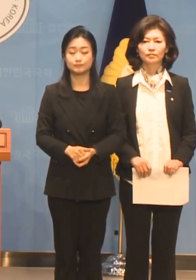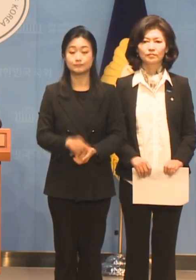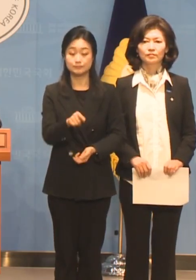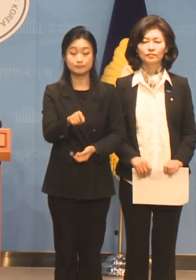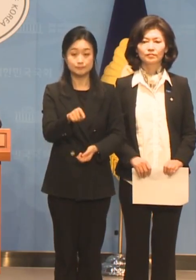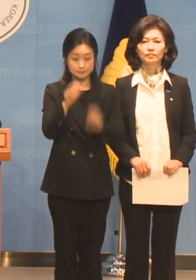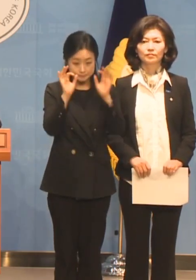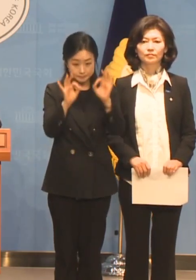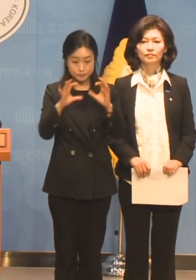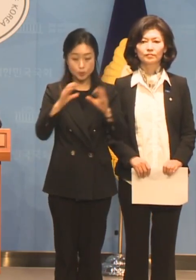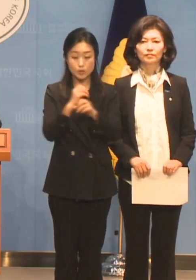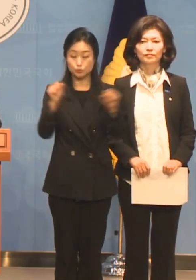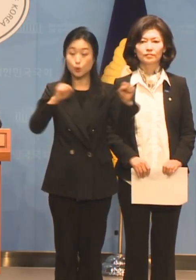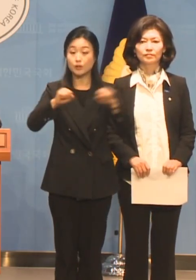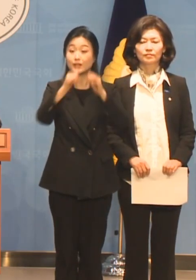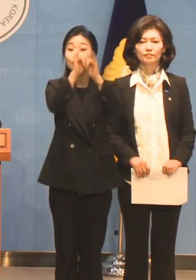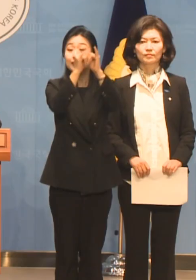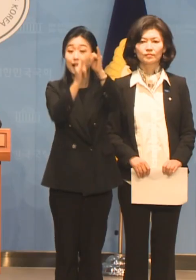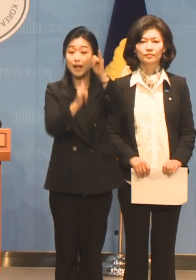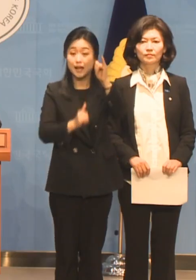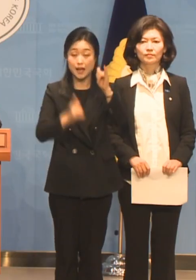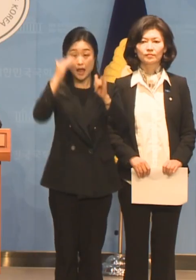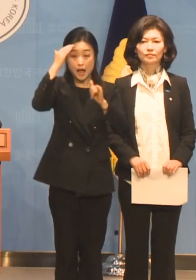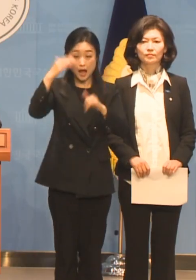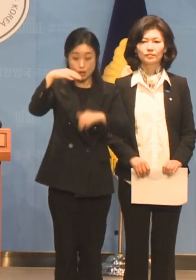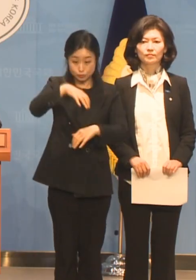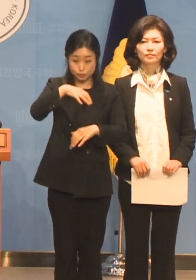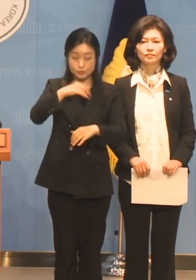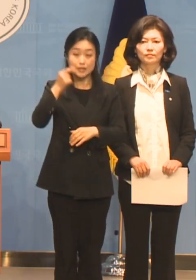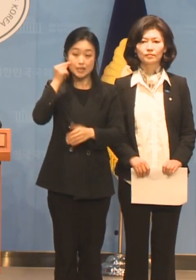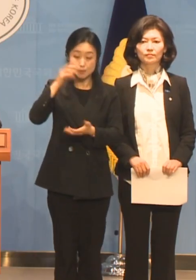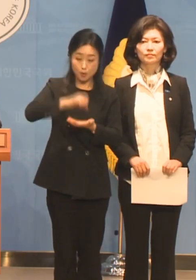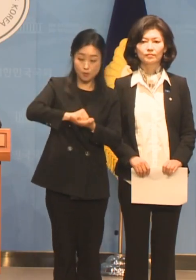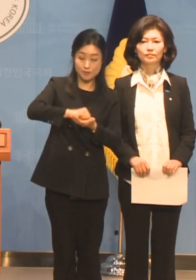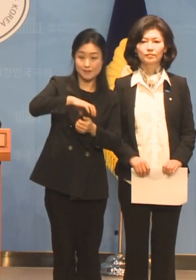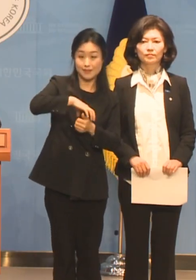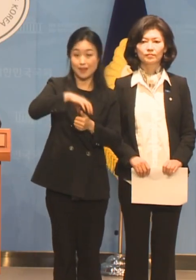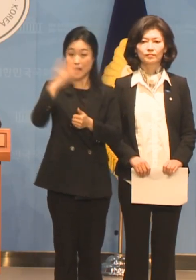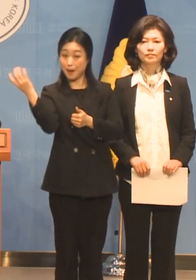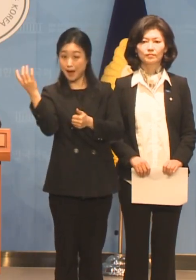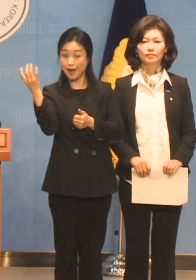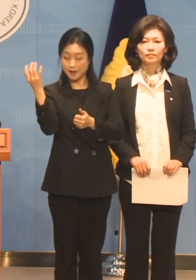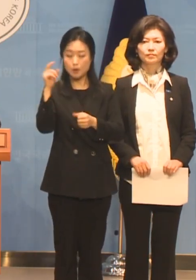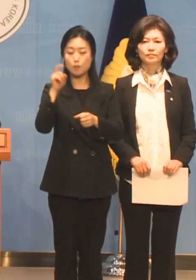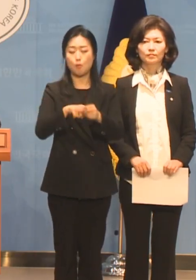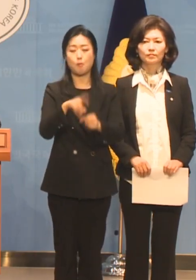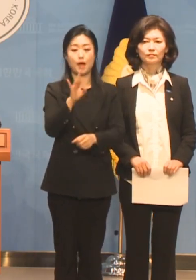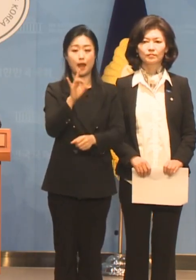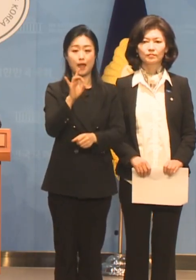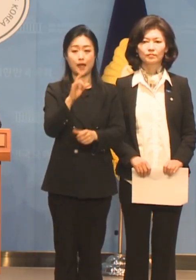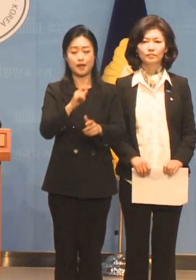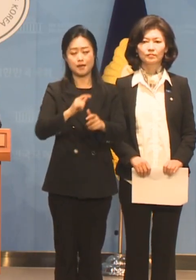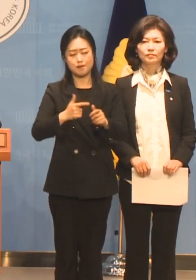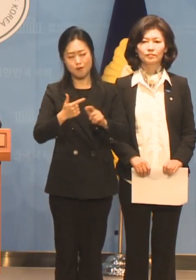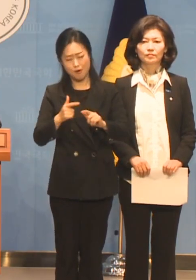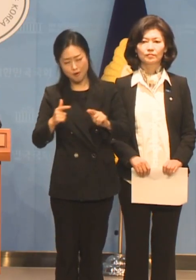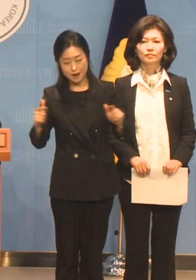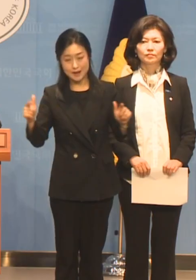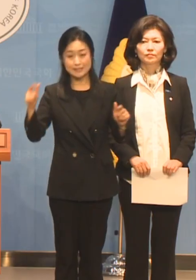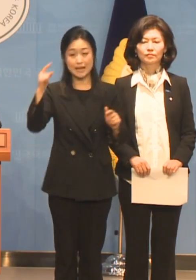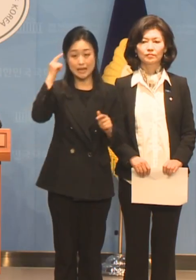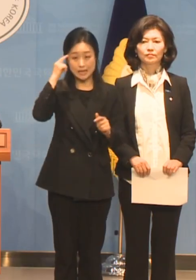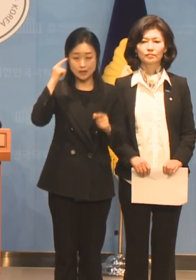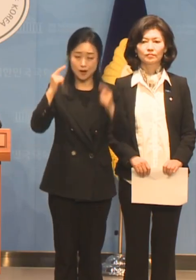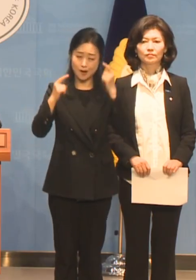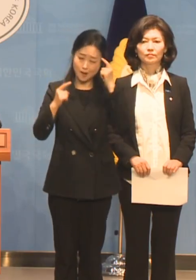이는 독립운동사가 민족 해방이라는 공통된 목표 아래 다양한 배경과 이념을 포함하고